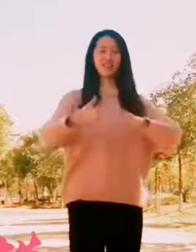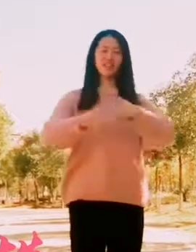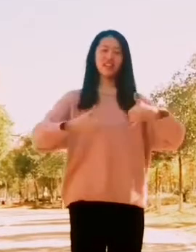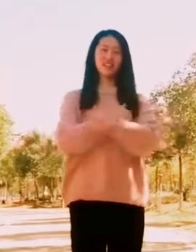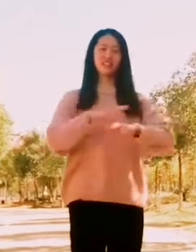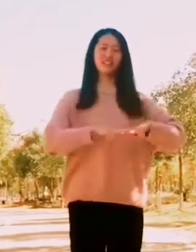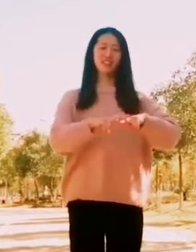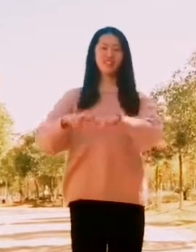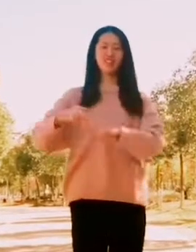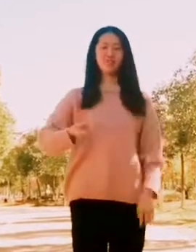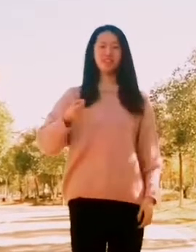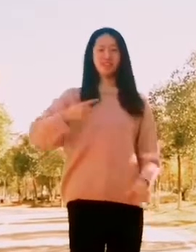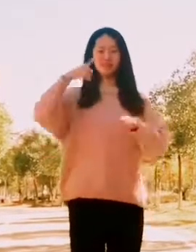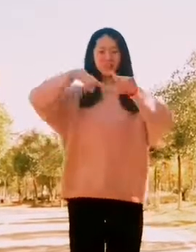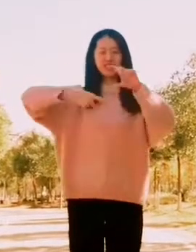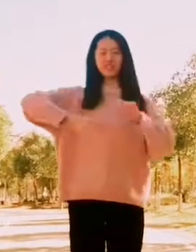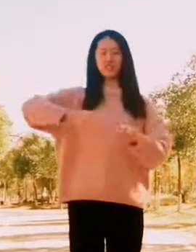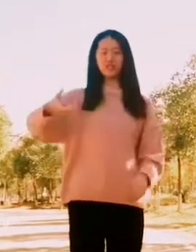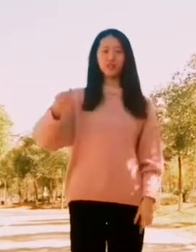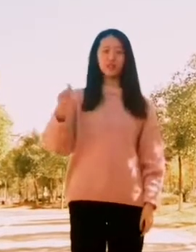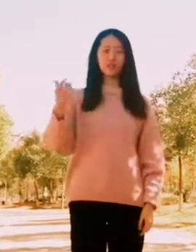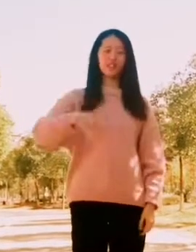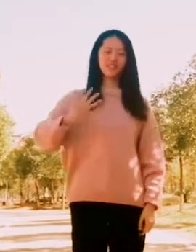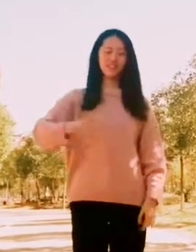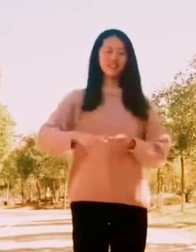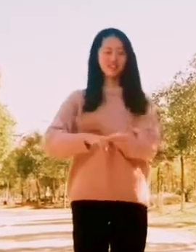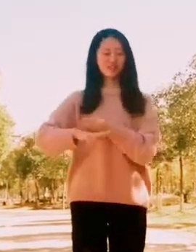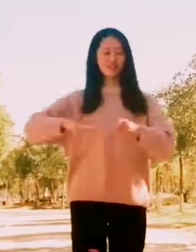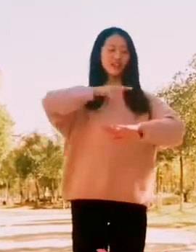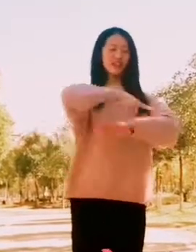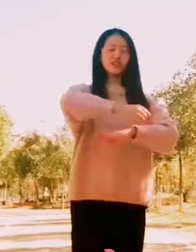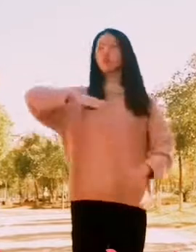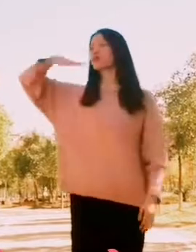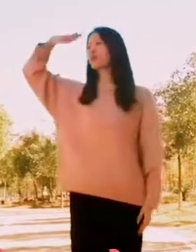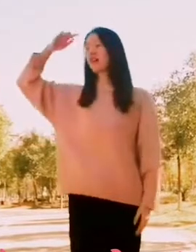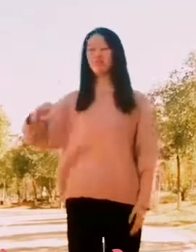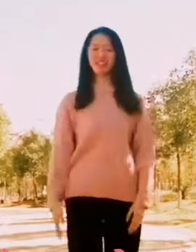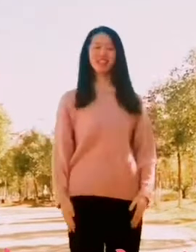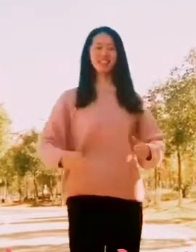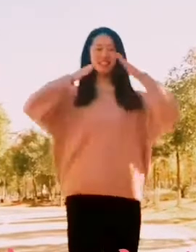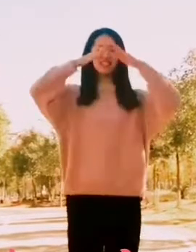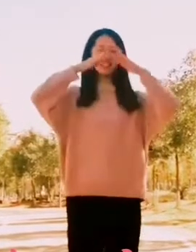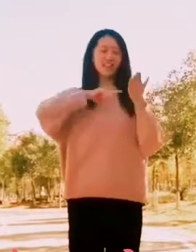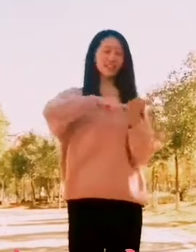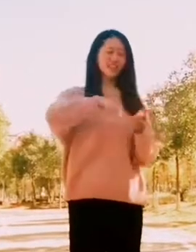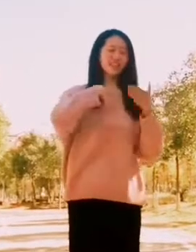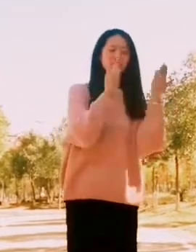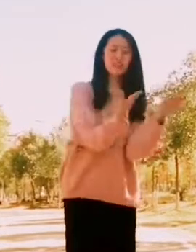为共享交通的方便，连接支付看不到钱，坐上高铁我去外面，你在家等快递出